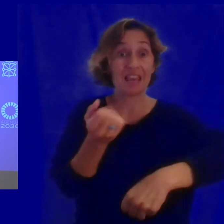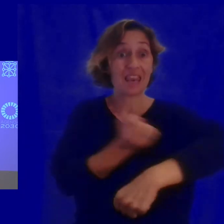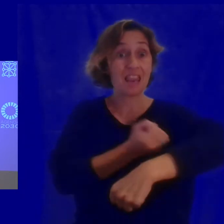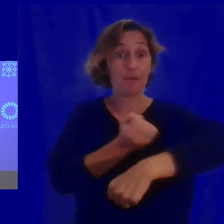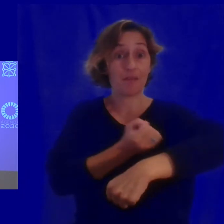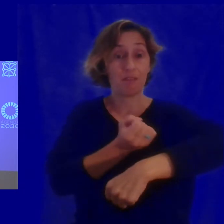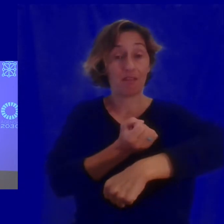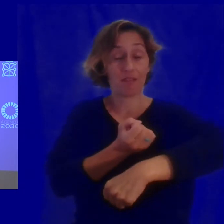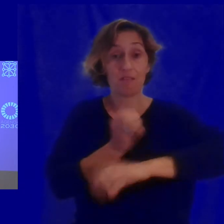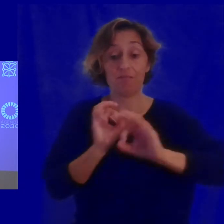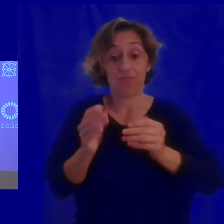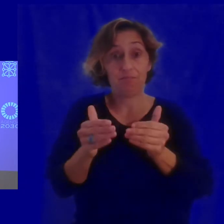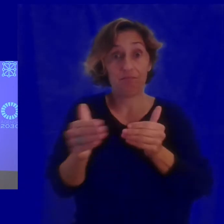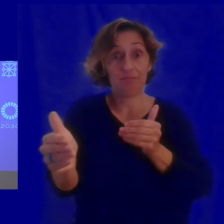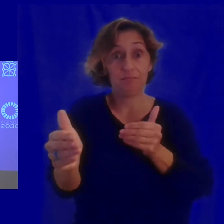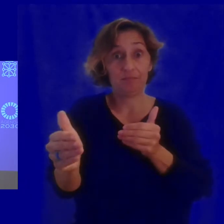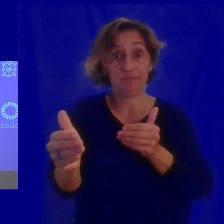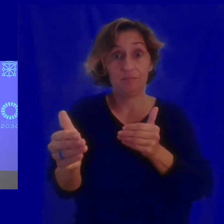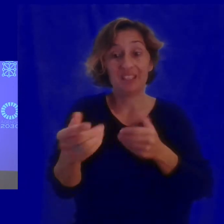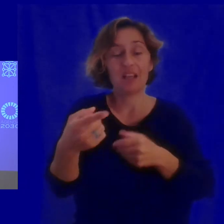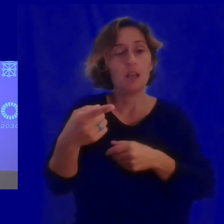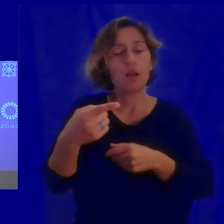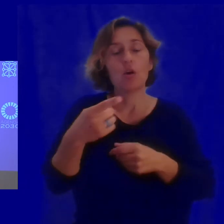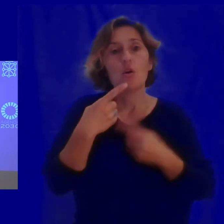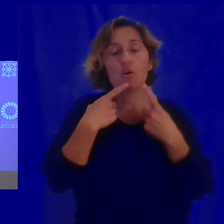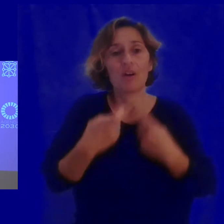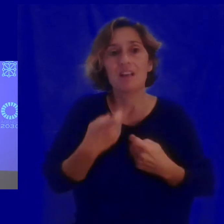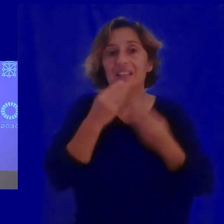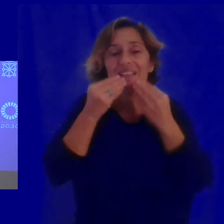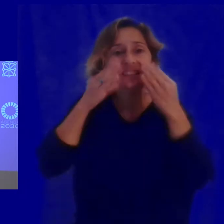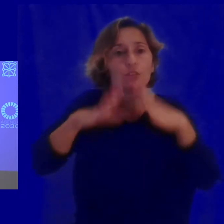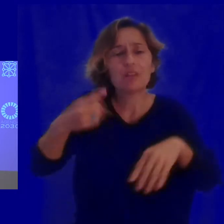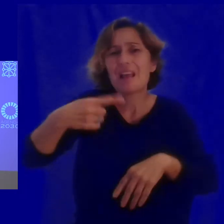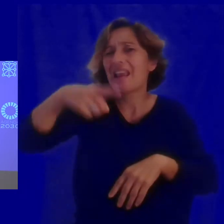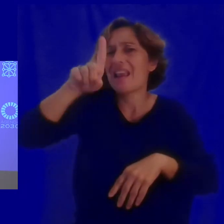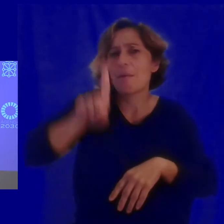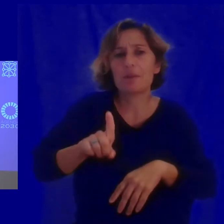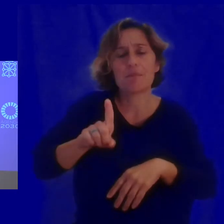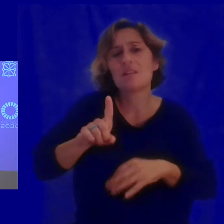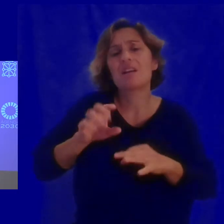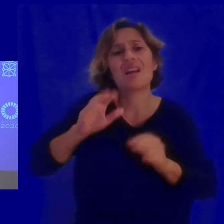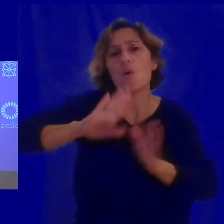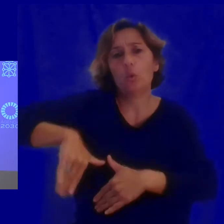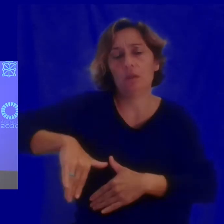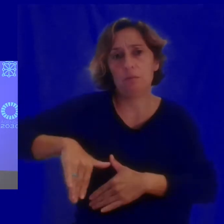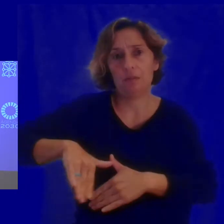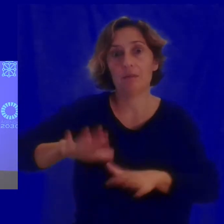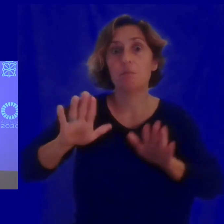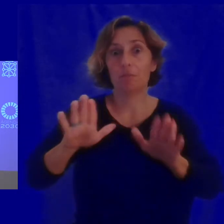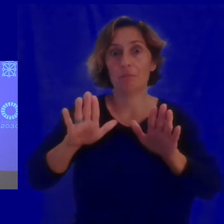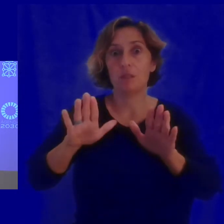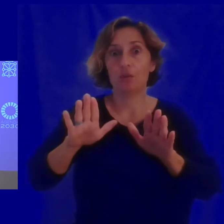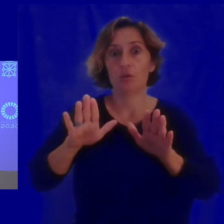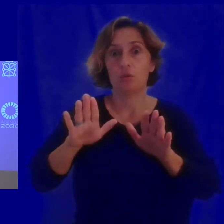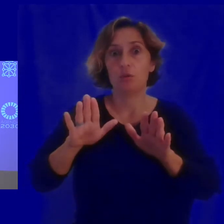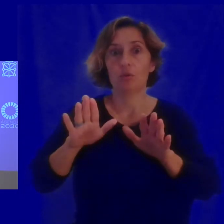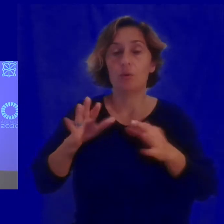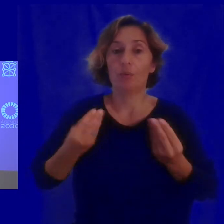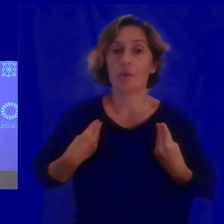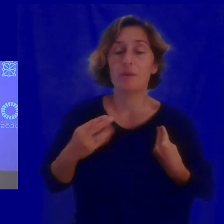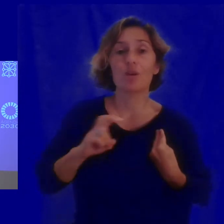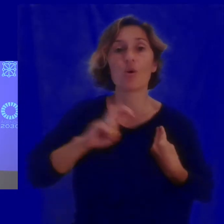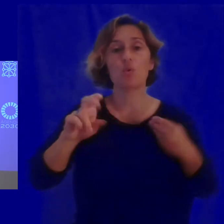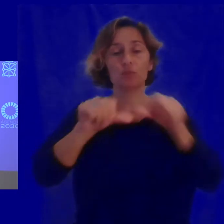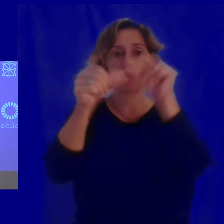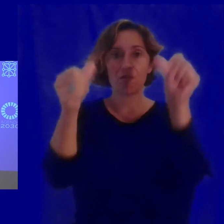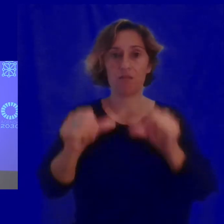ser probablemente la primera y la última de la historia con esta pandemia, habrá que aprender a vivirla de otra forma.